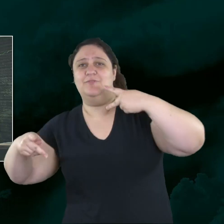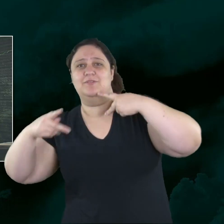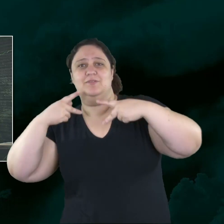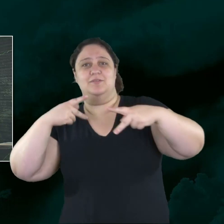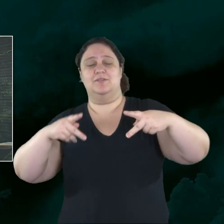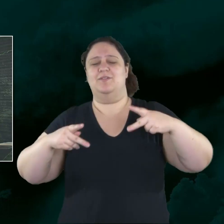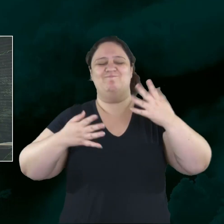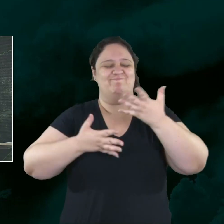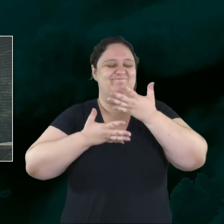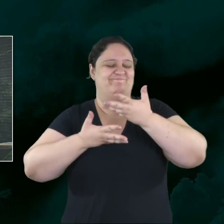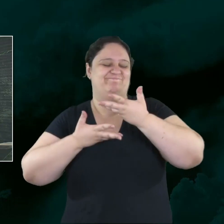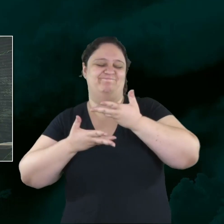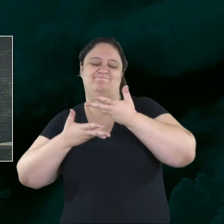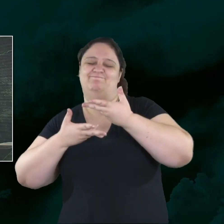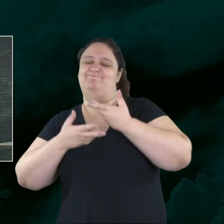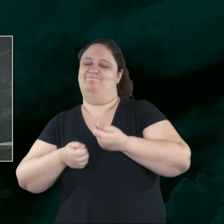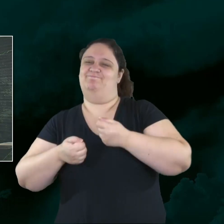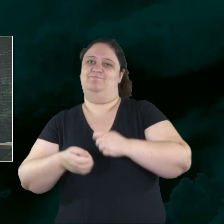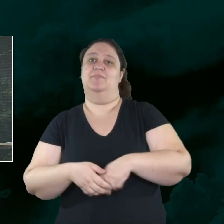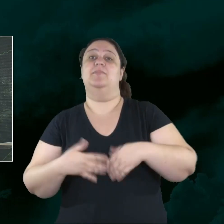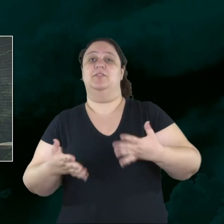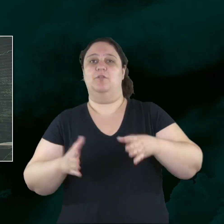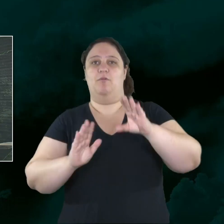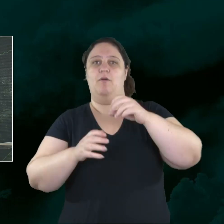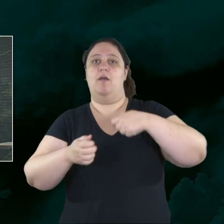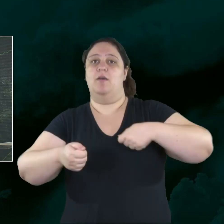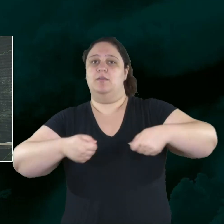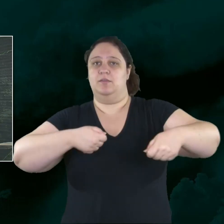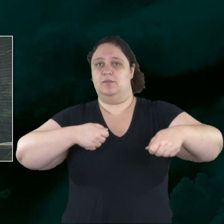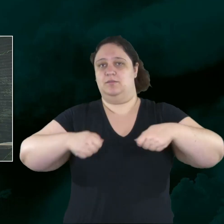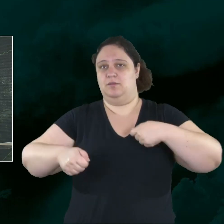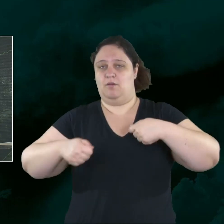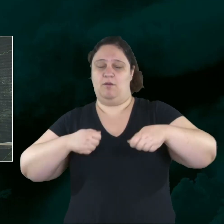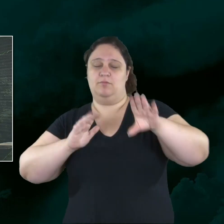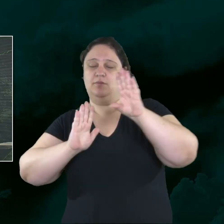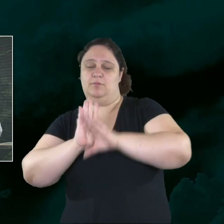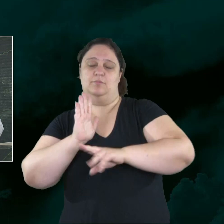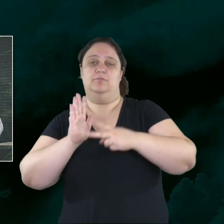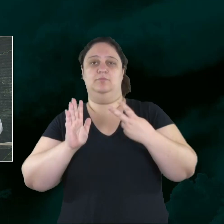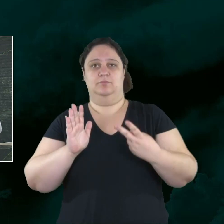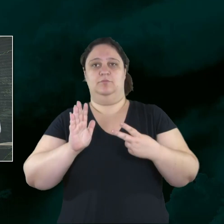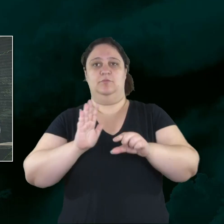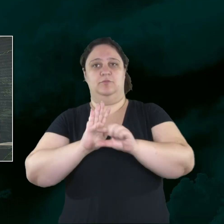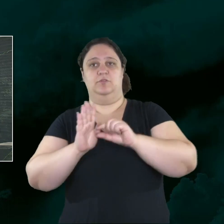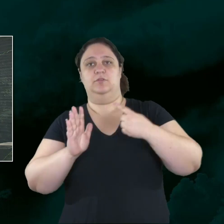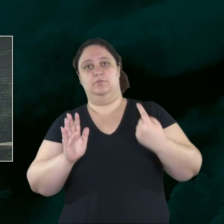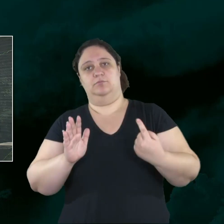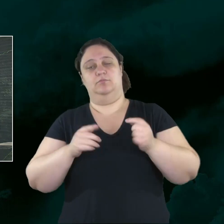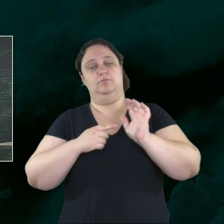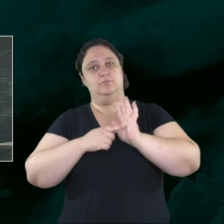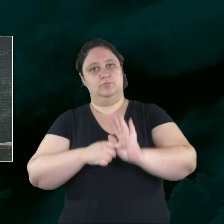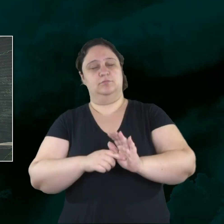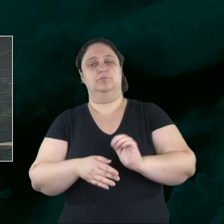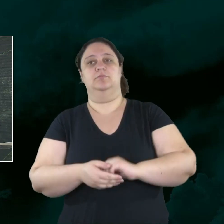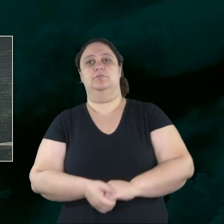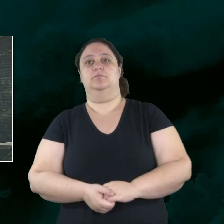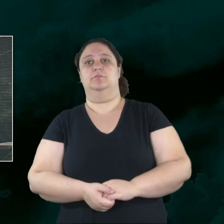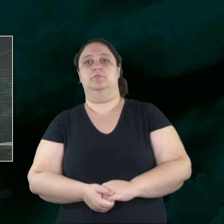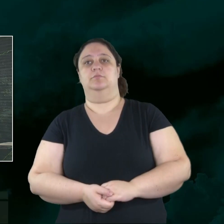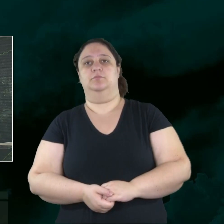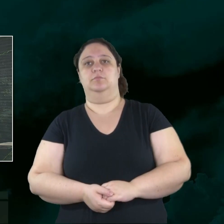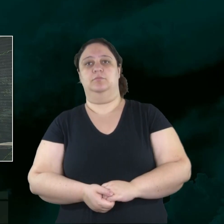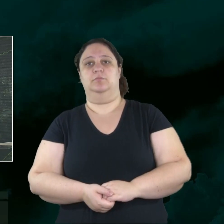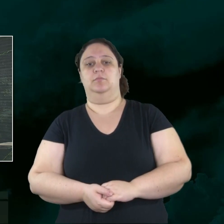preciosas. Então, Salmos capítulo 2, aqui diz, versículo 1, por que